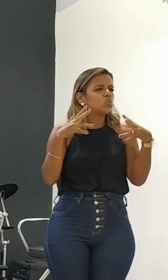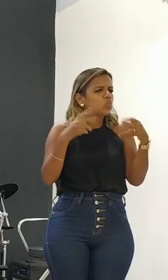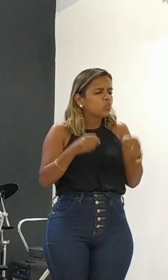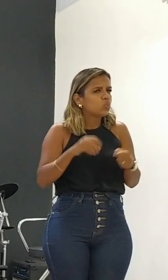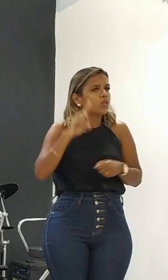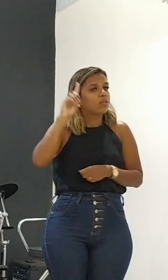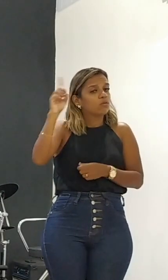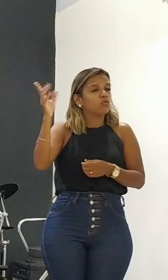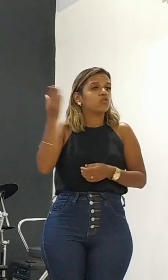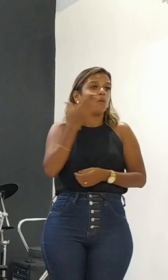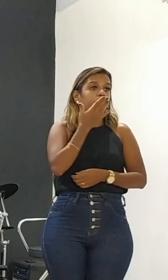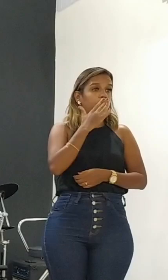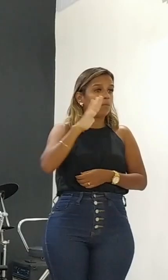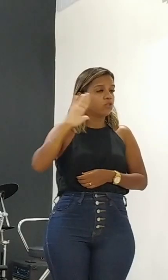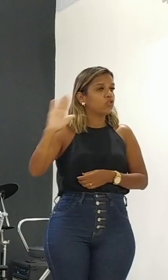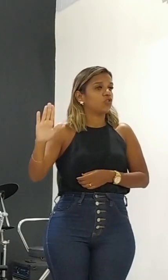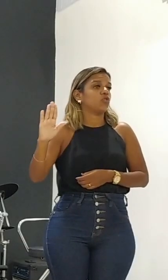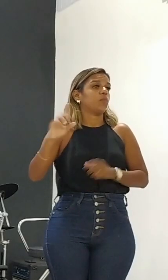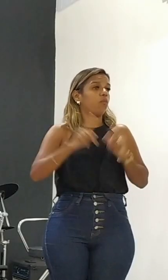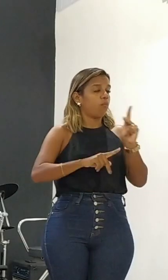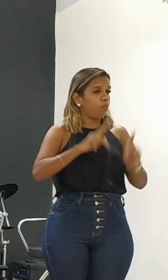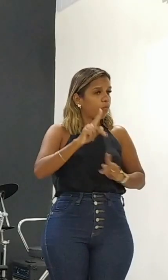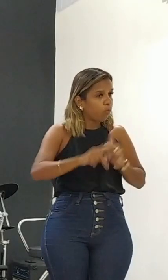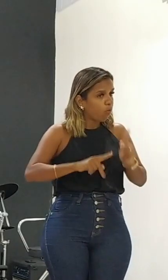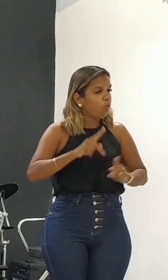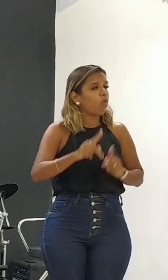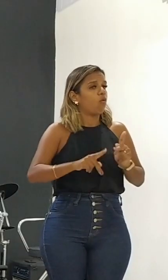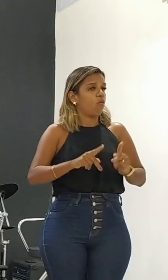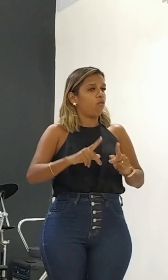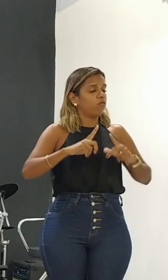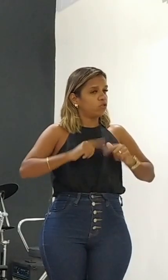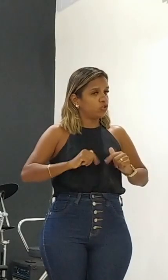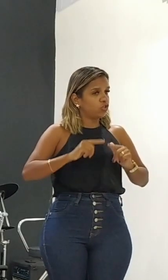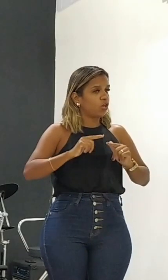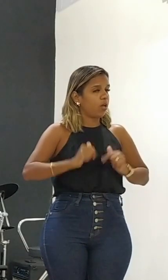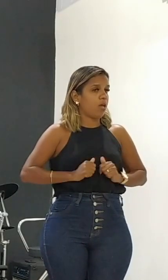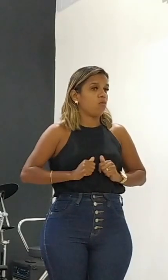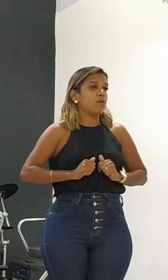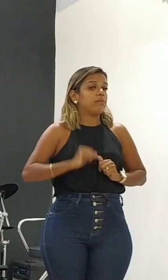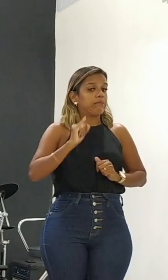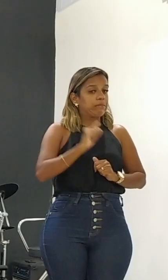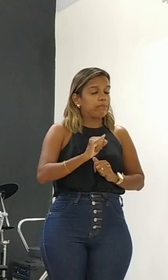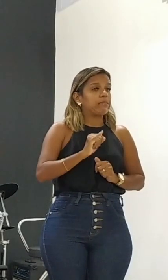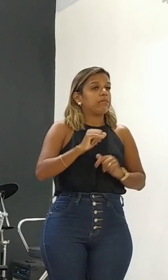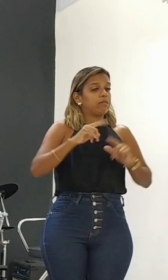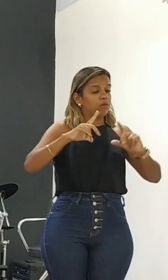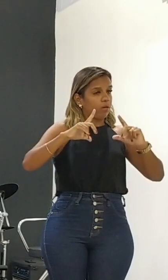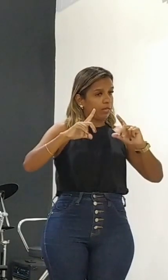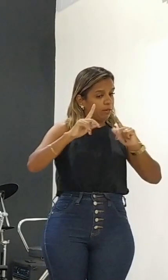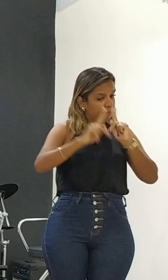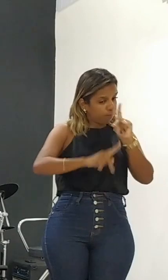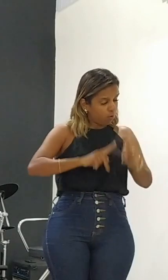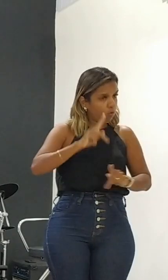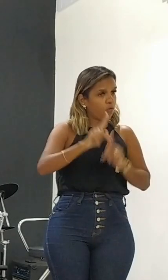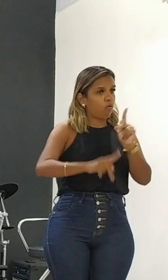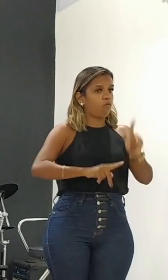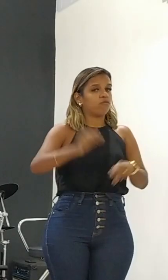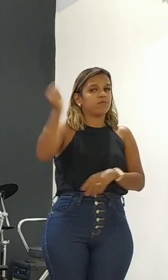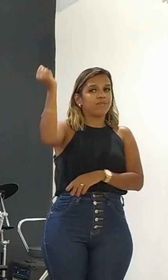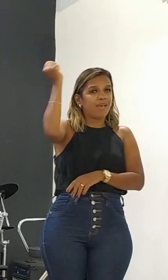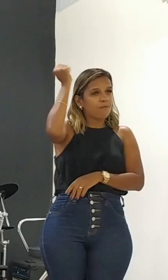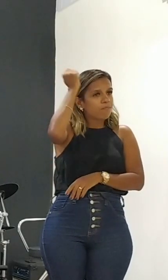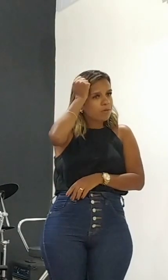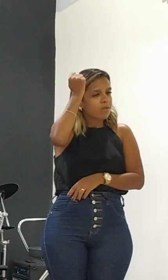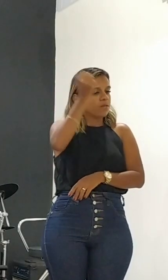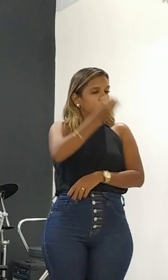que Deus tinha prometido a Israel, né? Que Deus tinha falado que se Israel se arrependesse dos seus pecados e eles